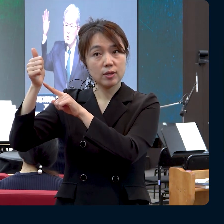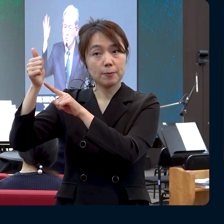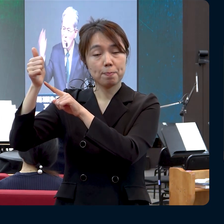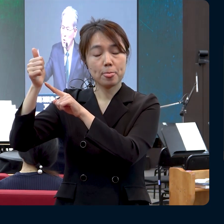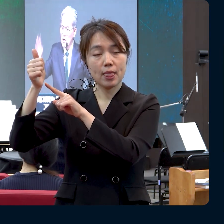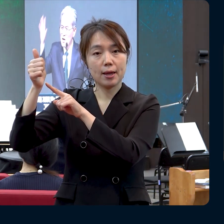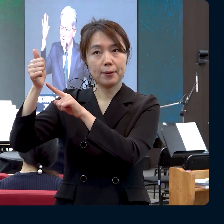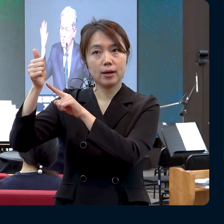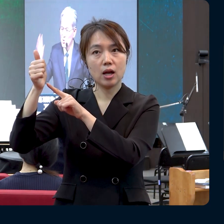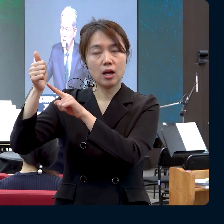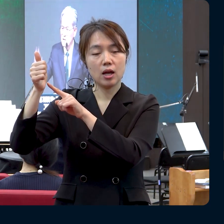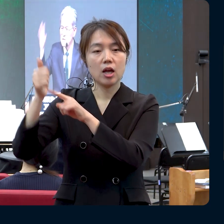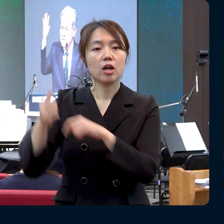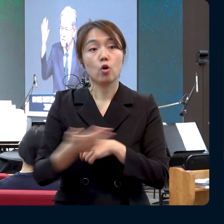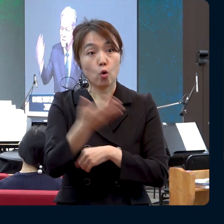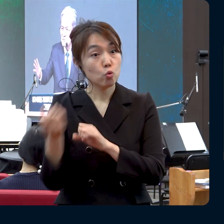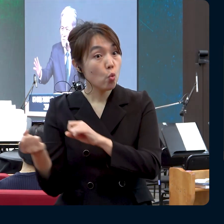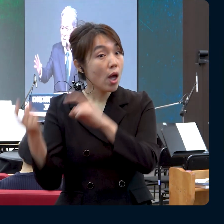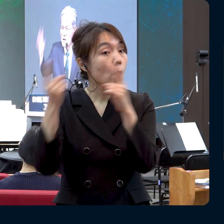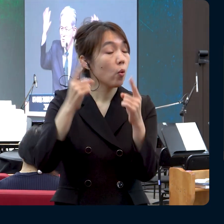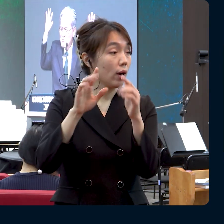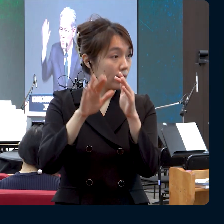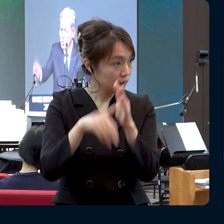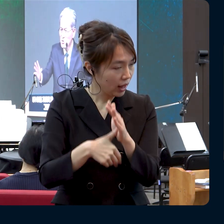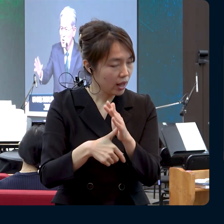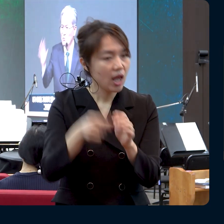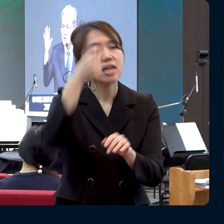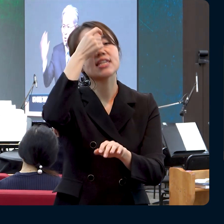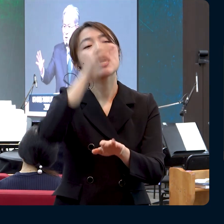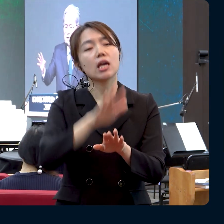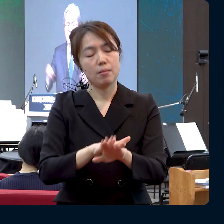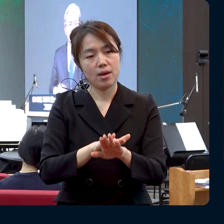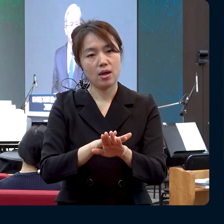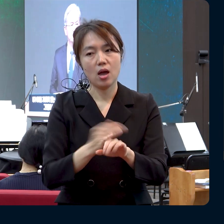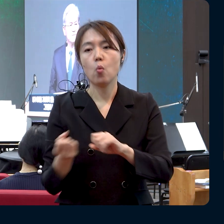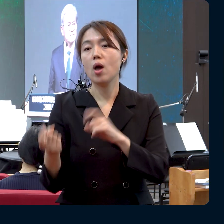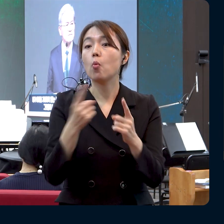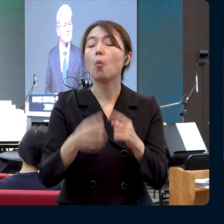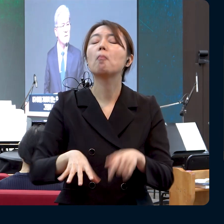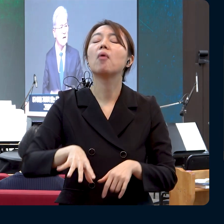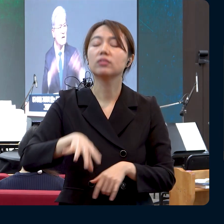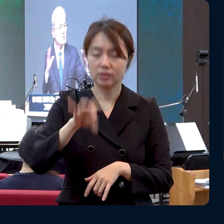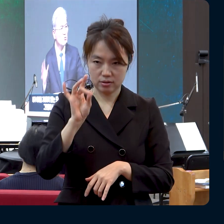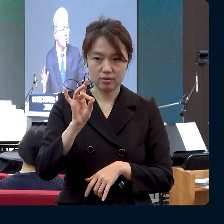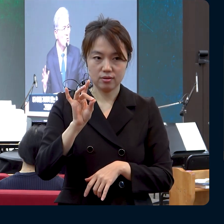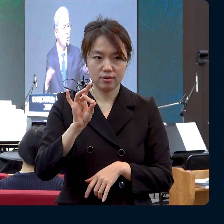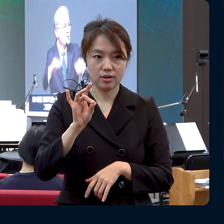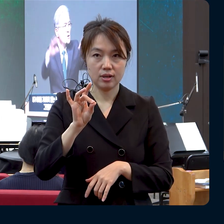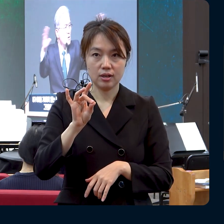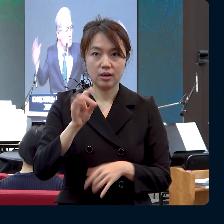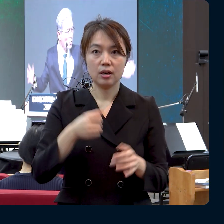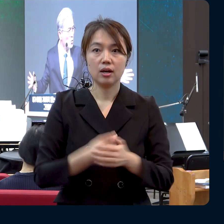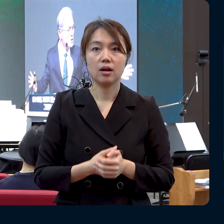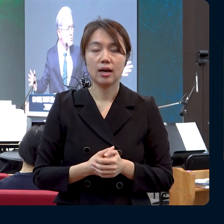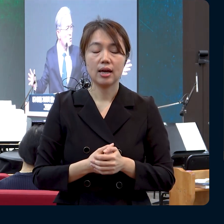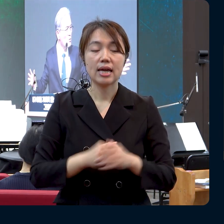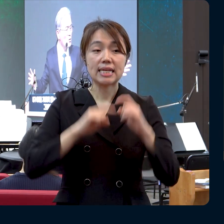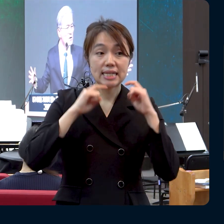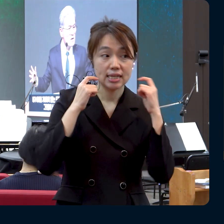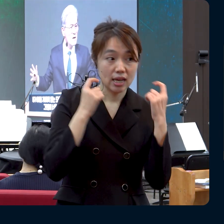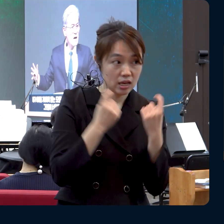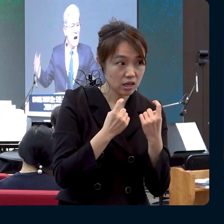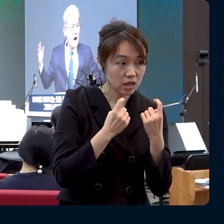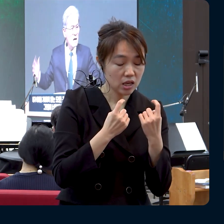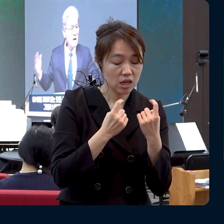하나님의 회복의 프로젝트는 시작됩니다. 모든 경우에 동일하게. 개인도 그렇고 공동체도